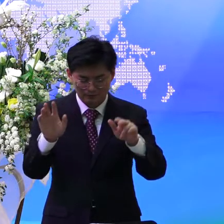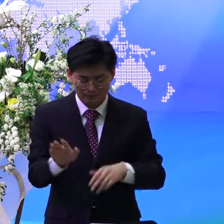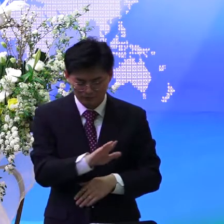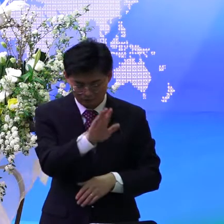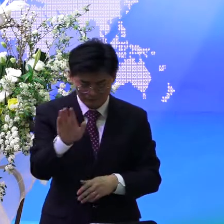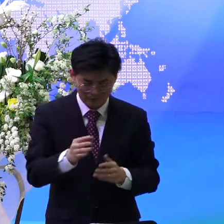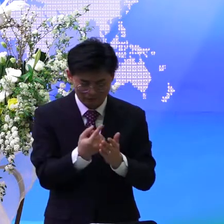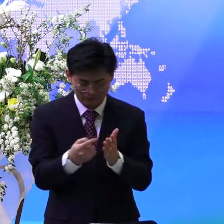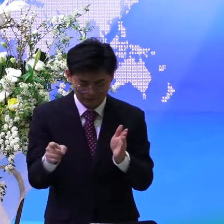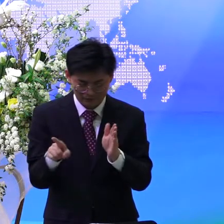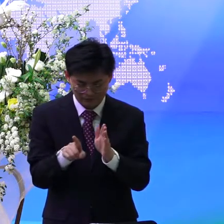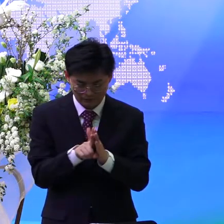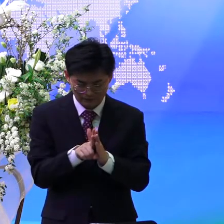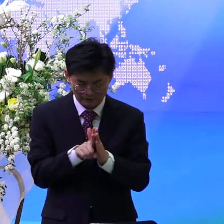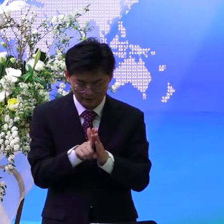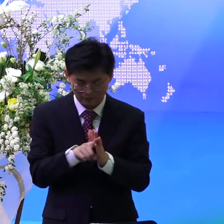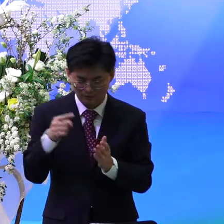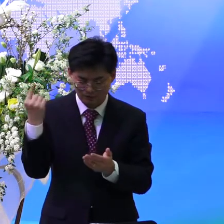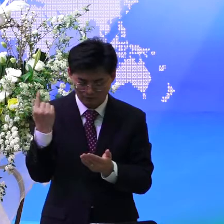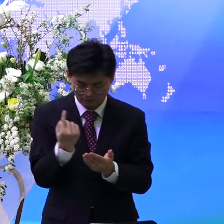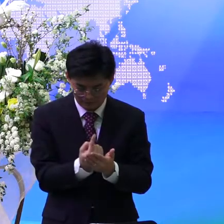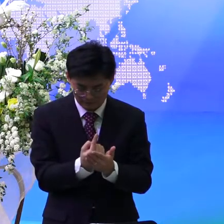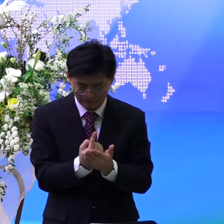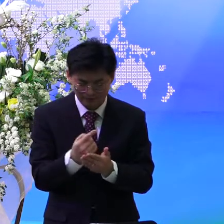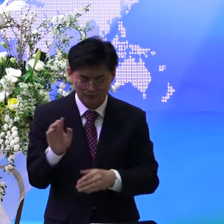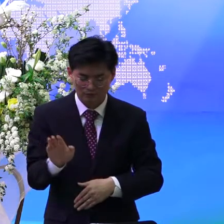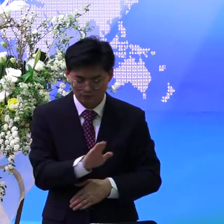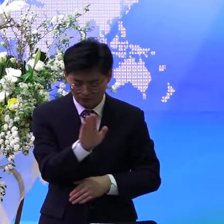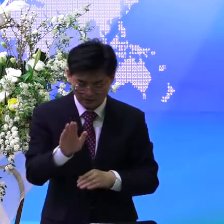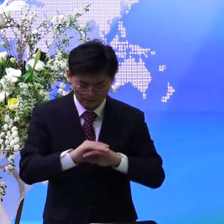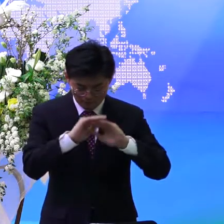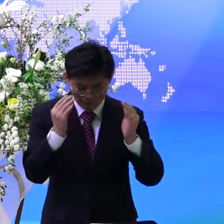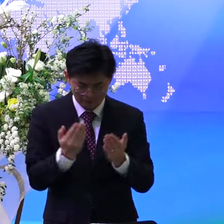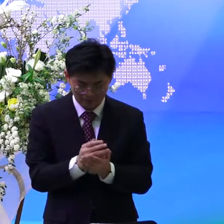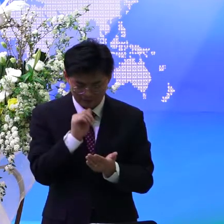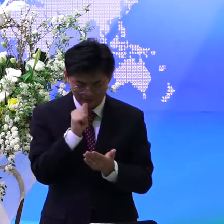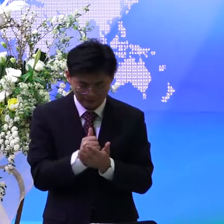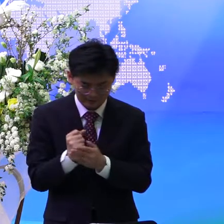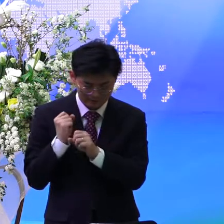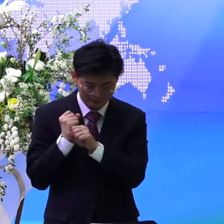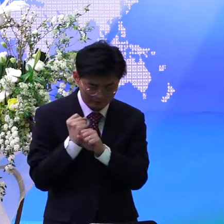우리를 위해서 친히 이 땅에 오셔서 우리들의